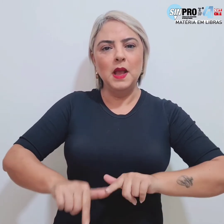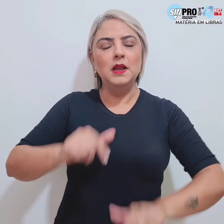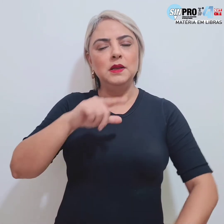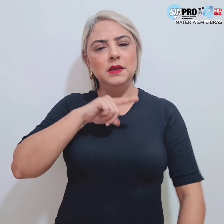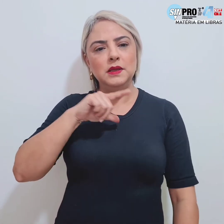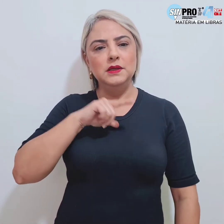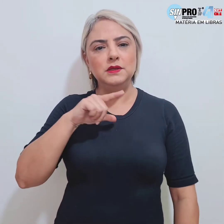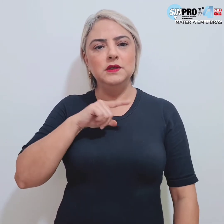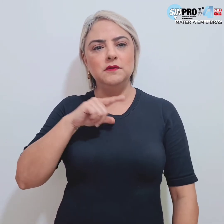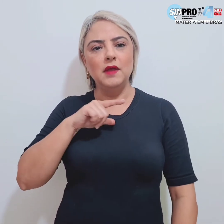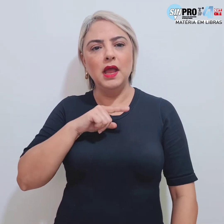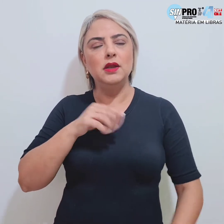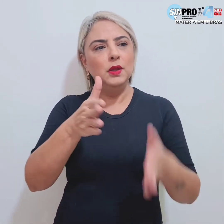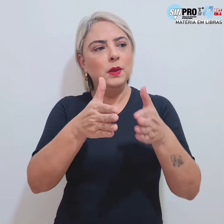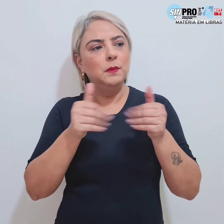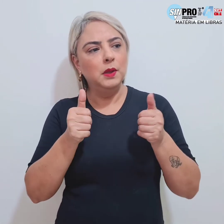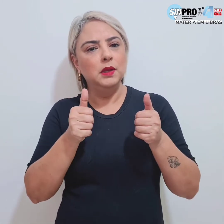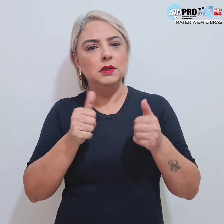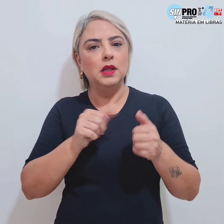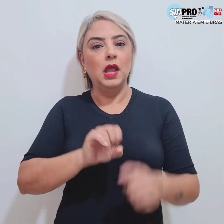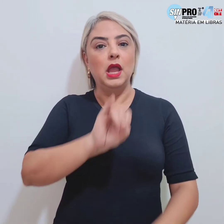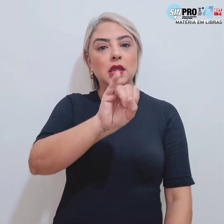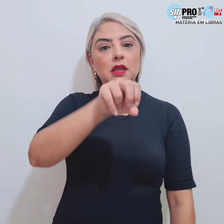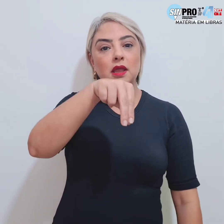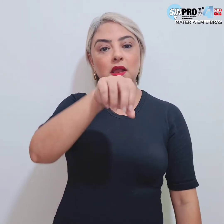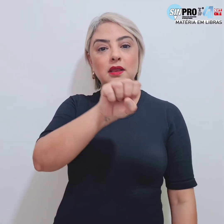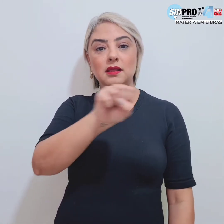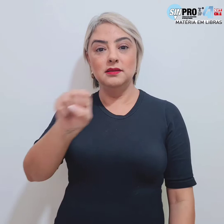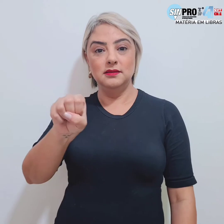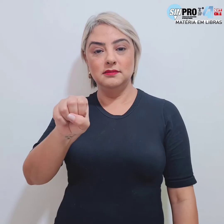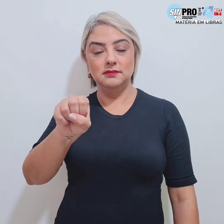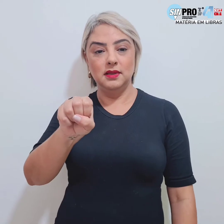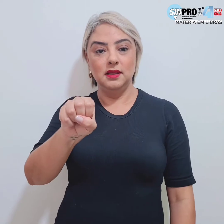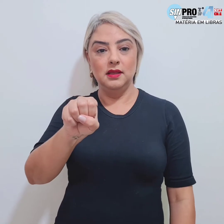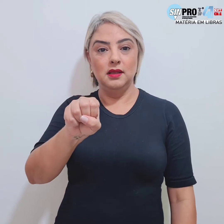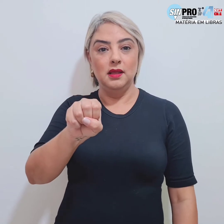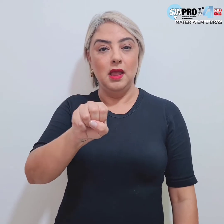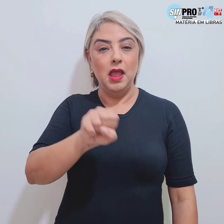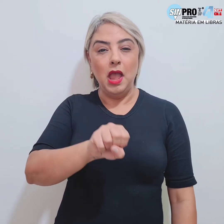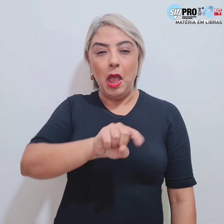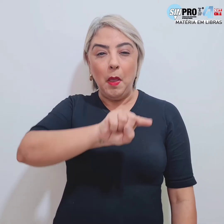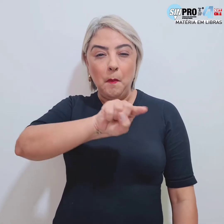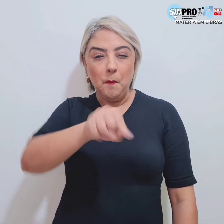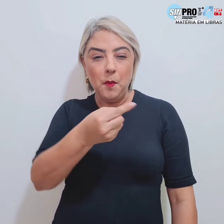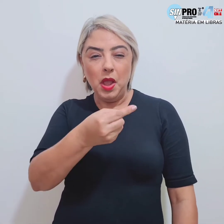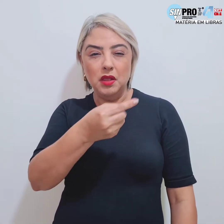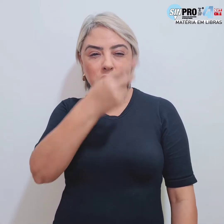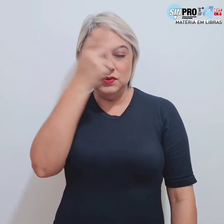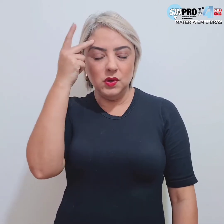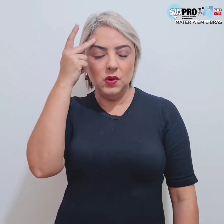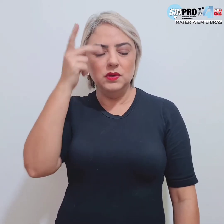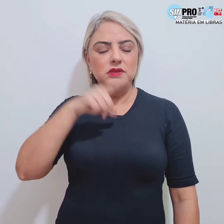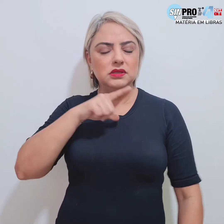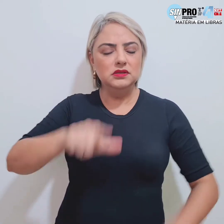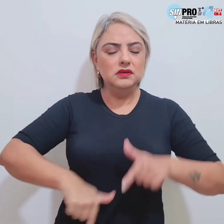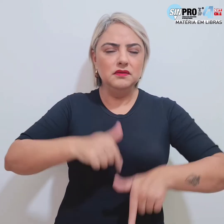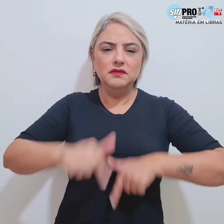que recorrer ao INSS, para centenas de trabalhadores que tiveram que acionar